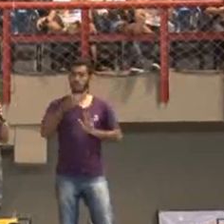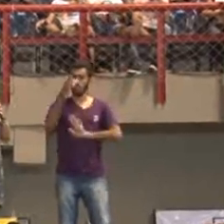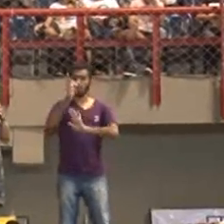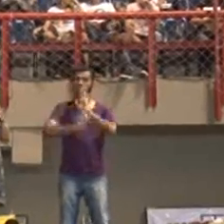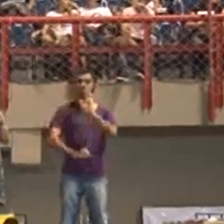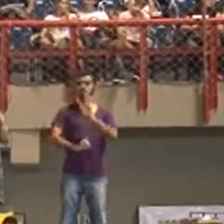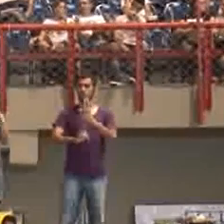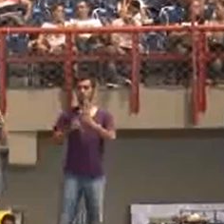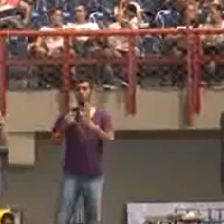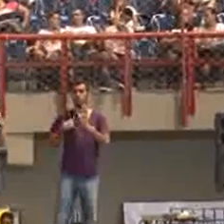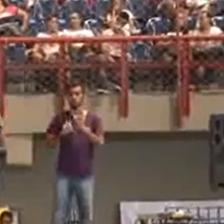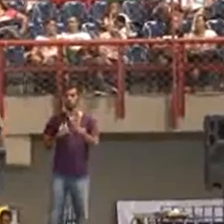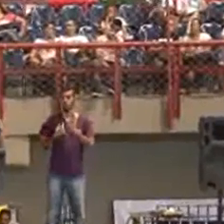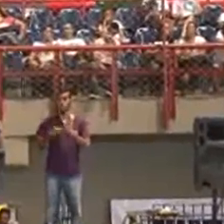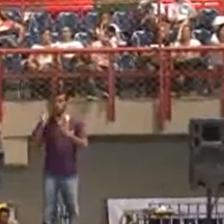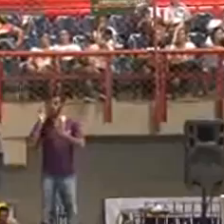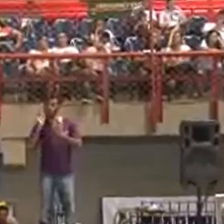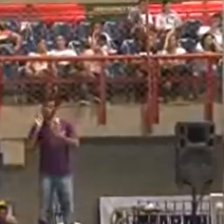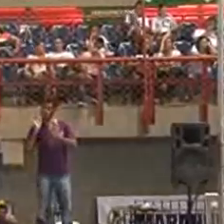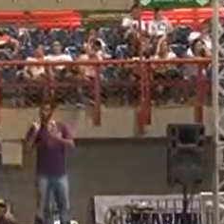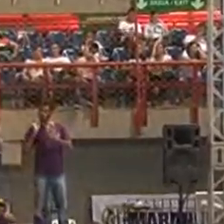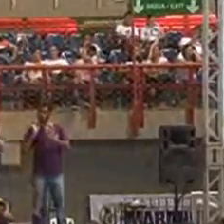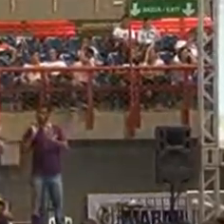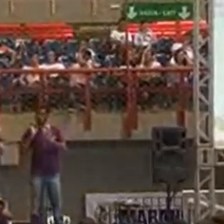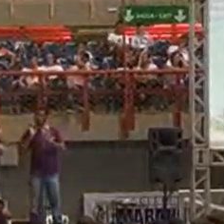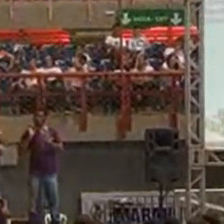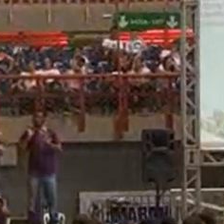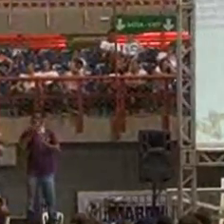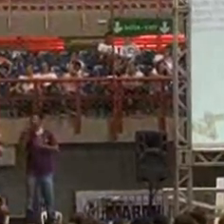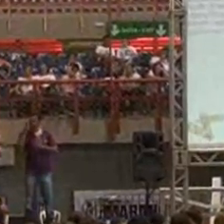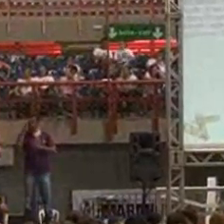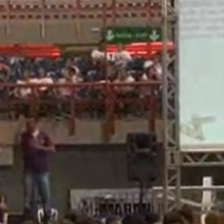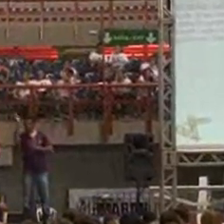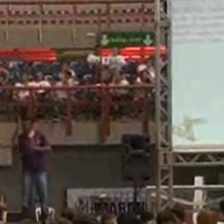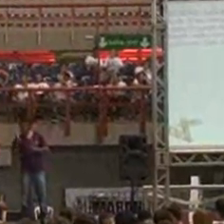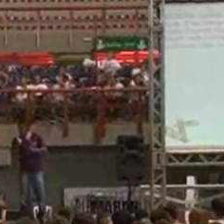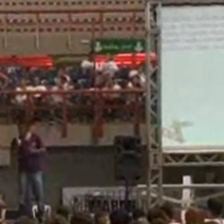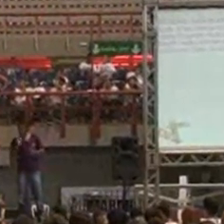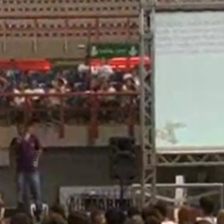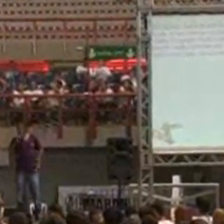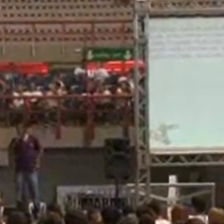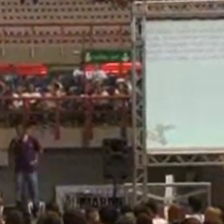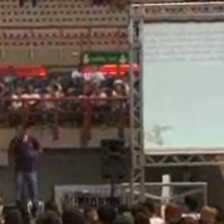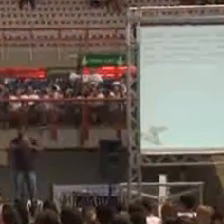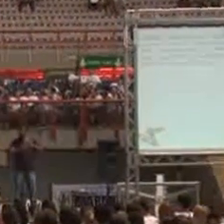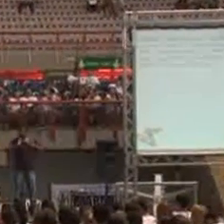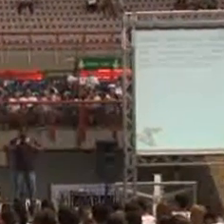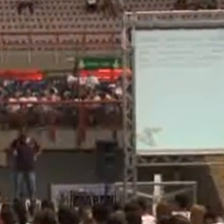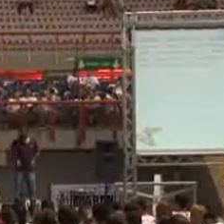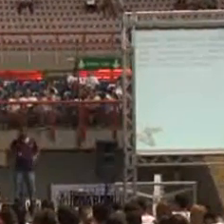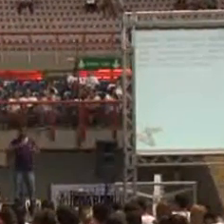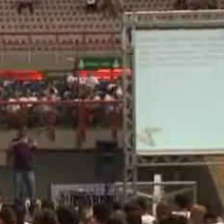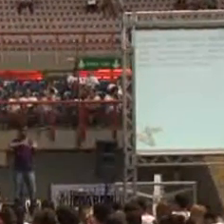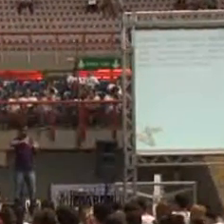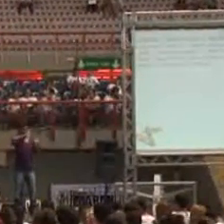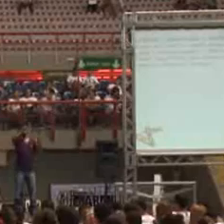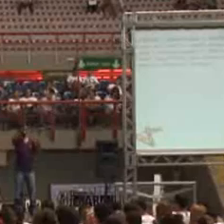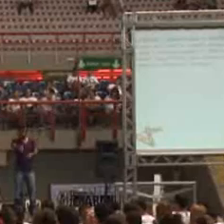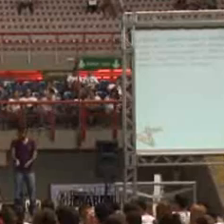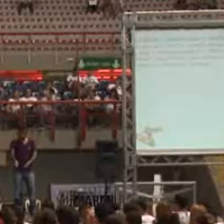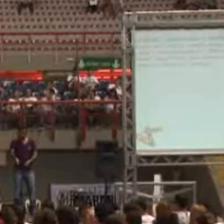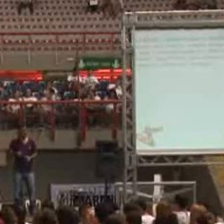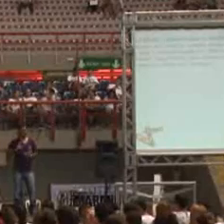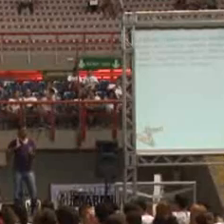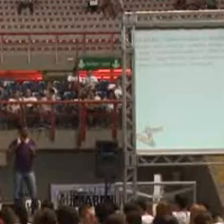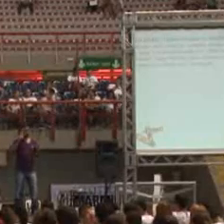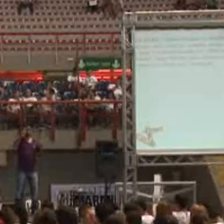humanos válidos só para os brasileiros ou para a humanidade? para a humanidade, mas o povo